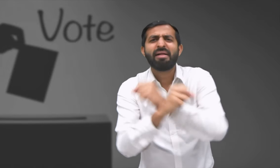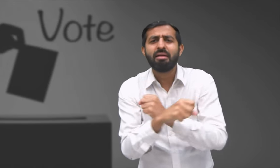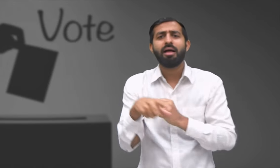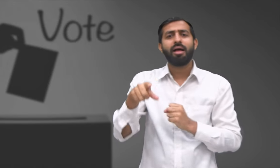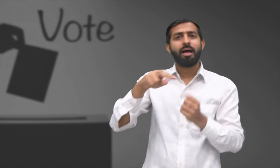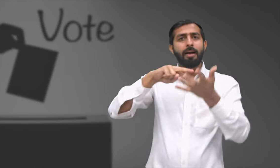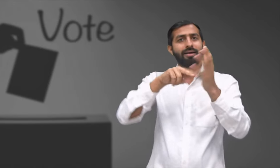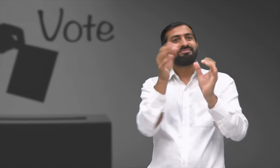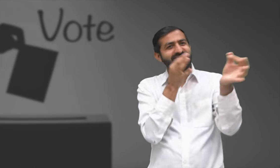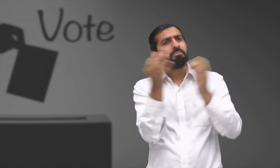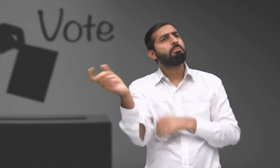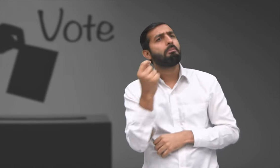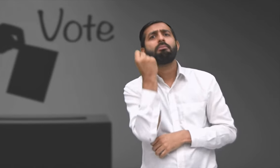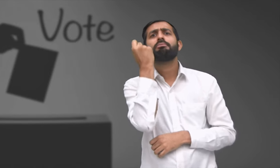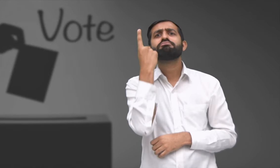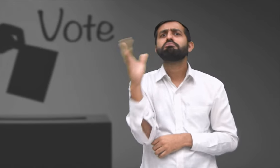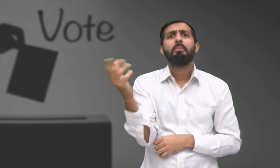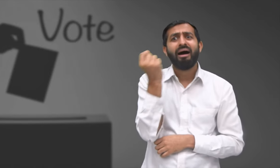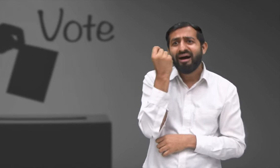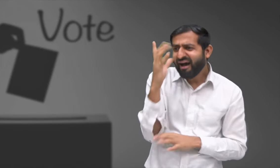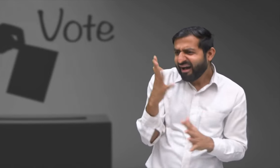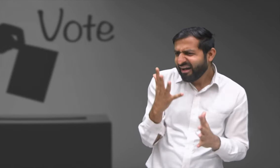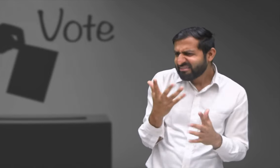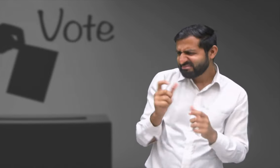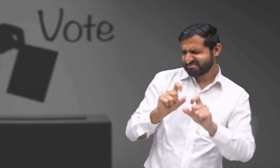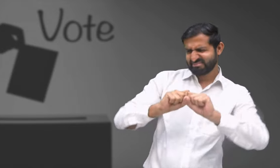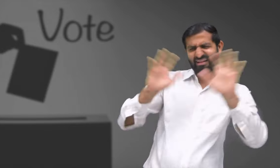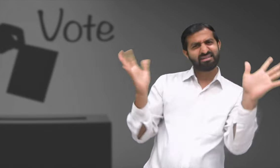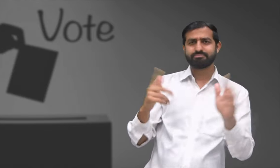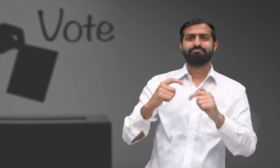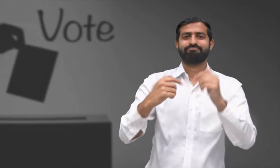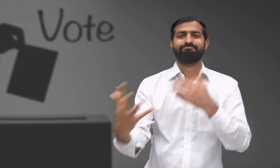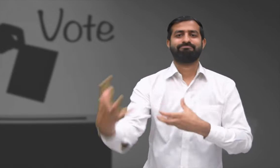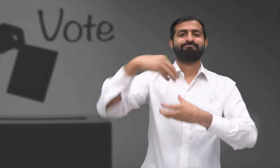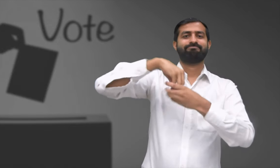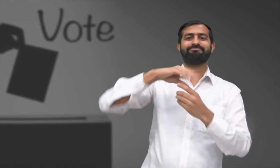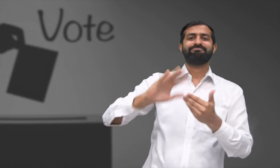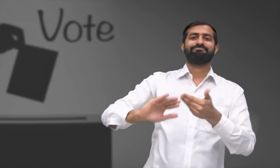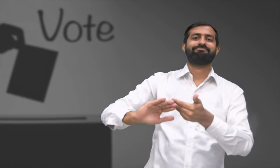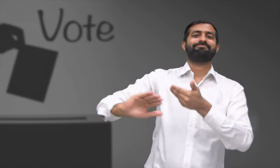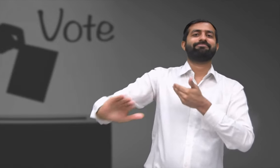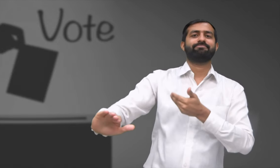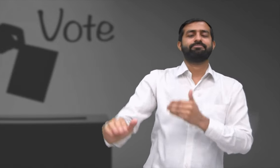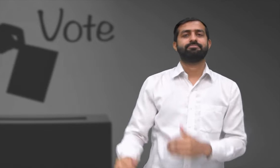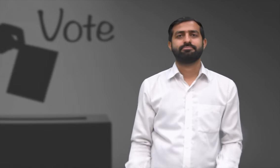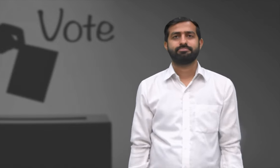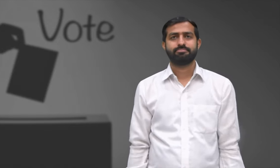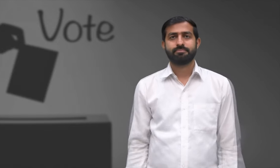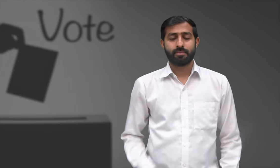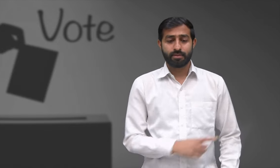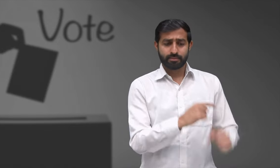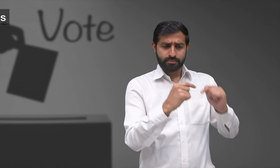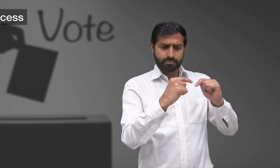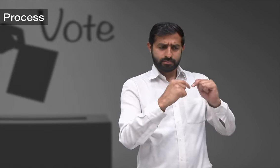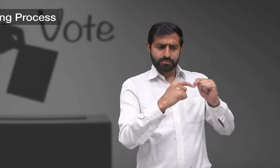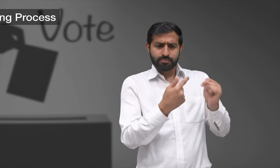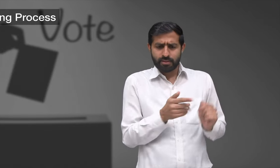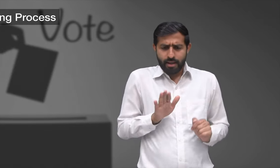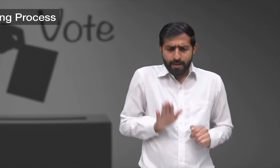मानसिक संतुलन ठीक नहीं है उनको मतदान देने की अनुमति नहीं है मतदान देने